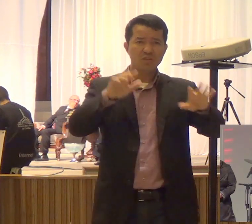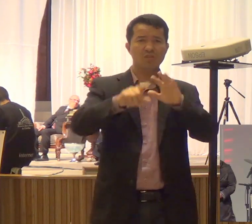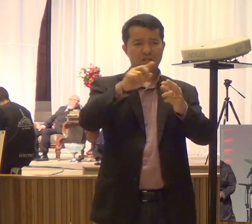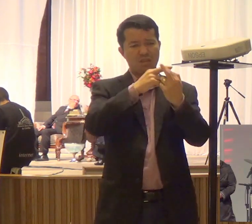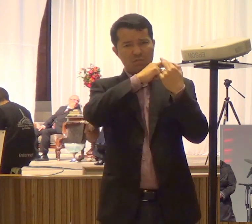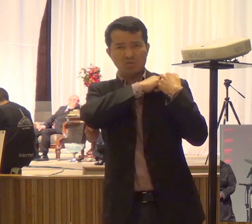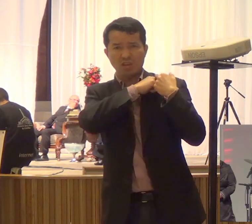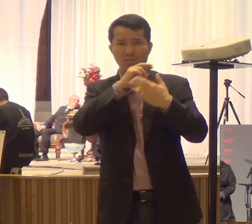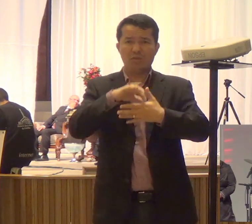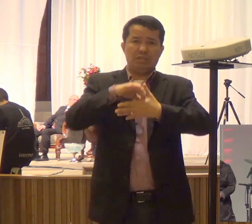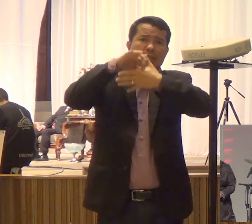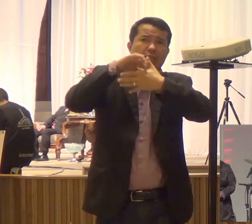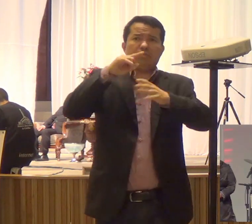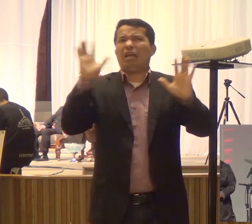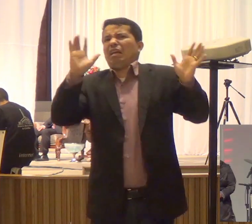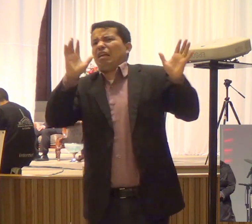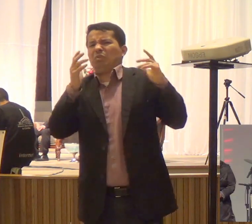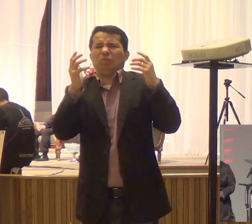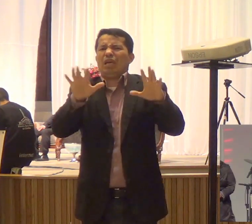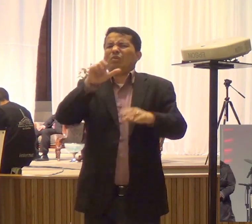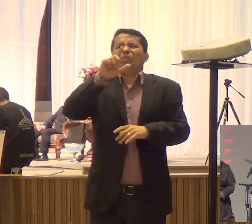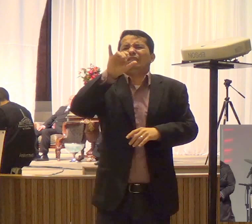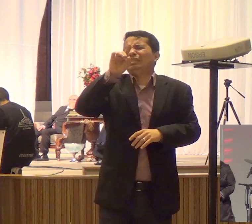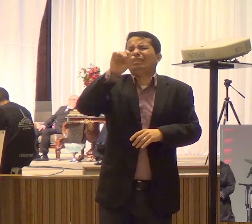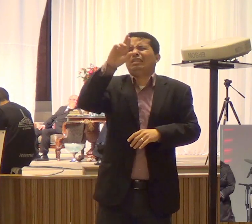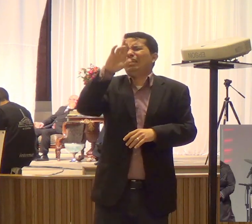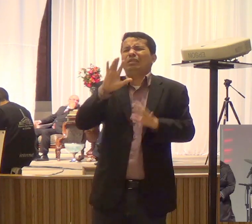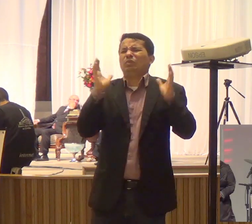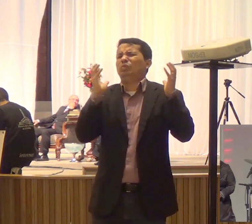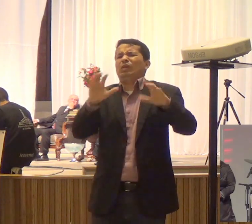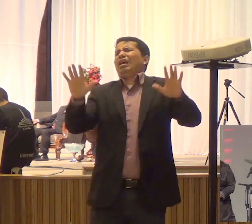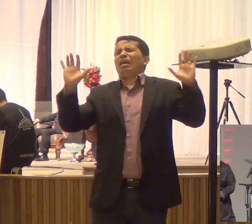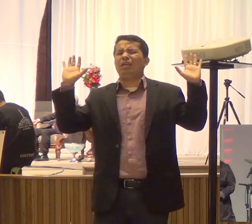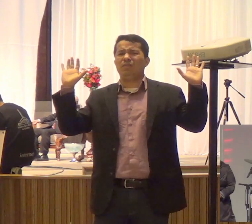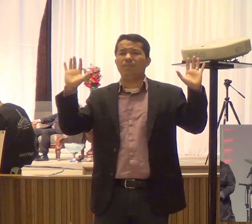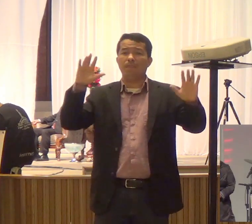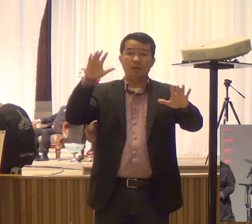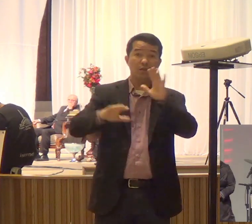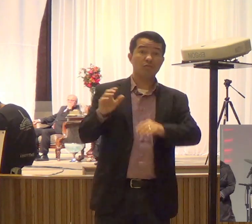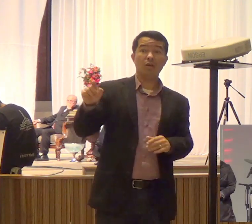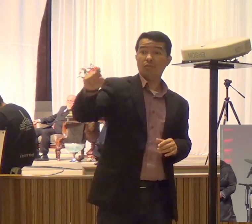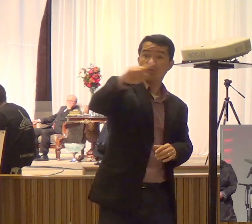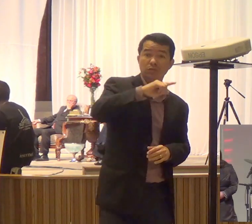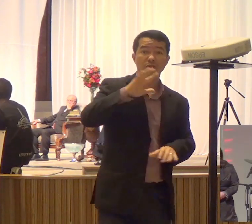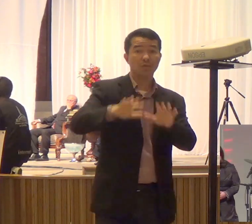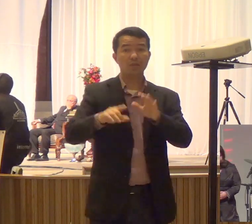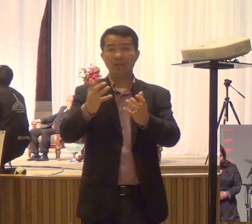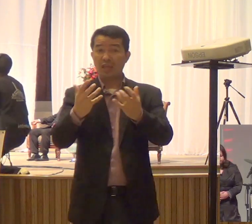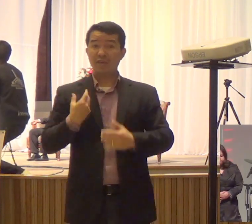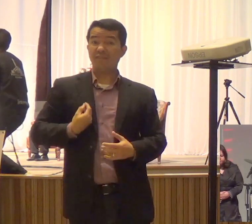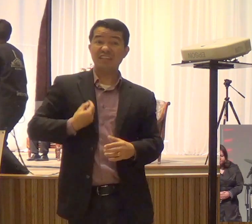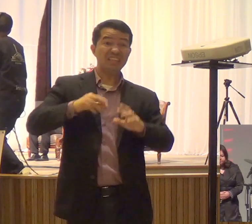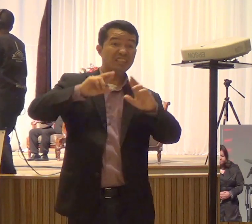da liderança, talvez morrendo de vontade de ter uma vida diferente, que você não sabe qual e nem